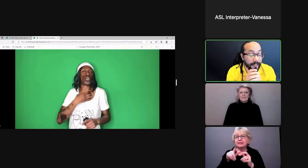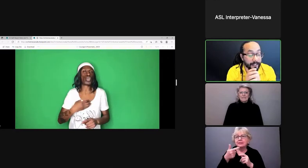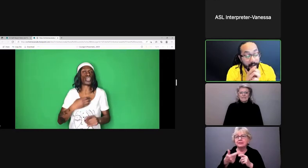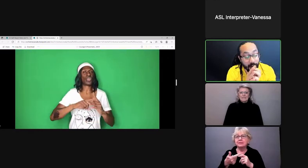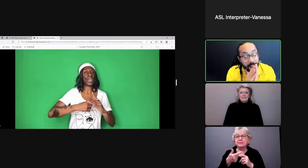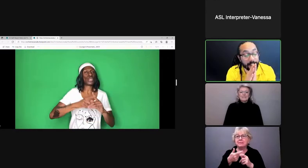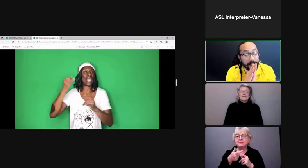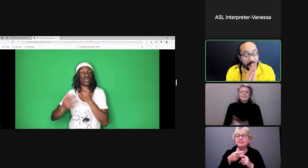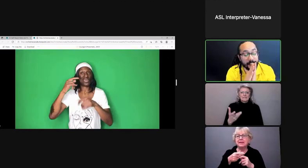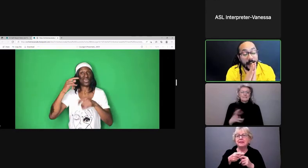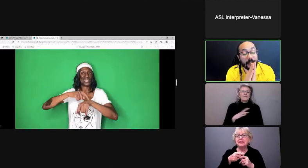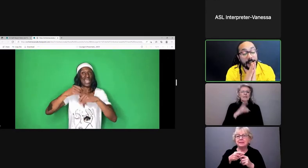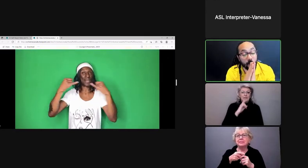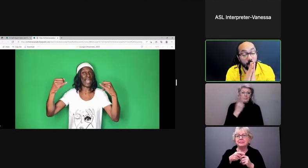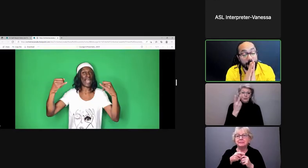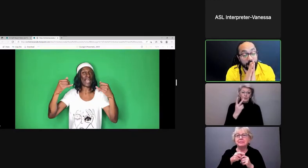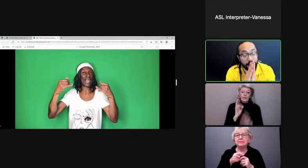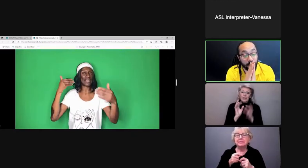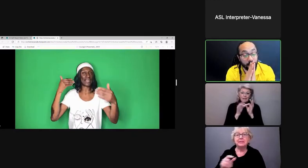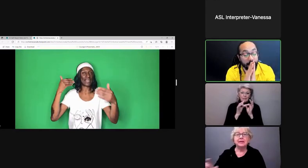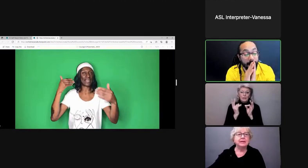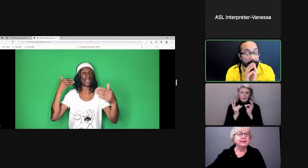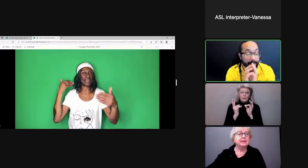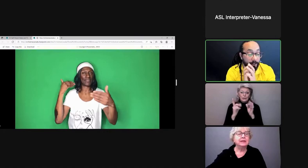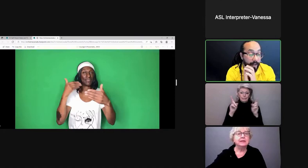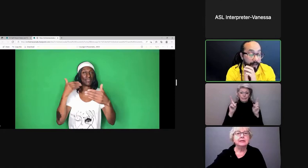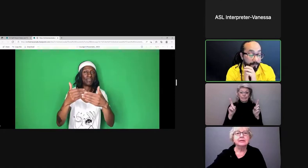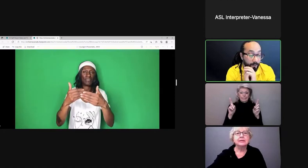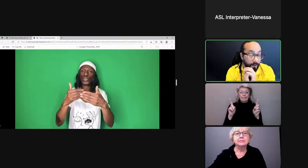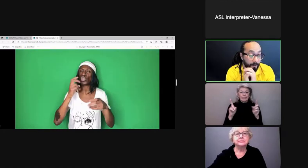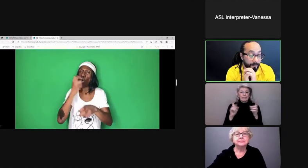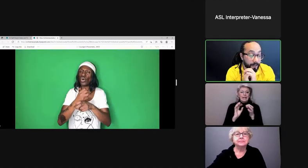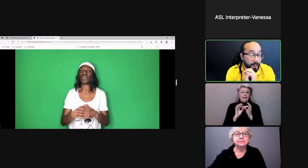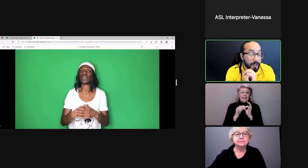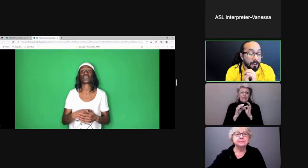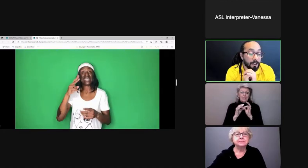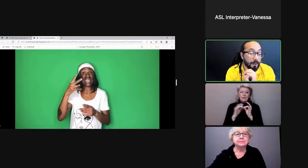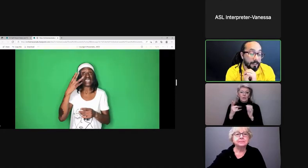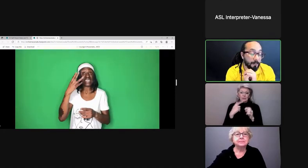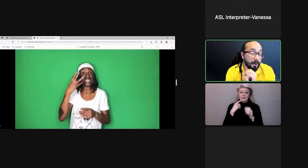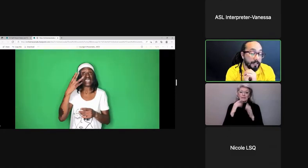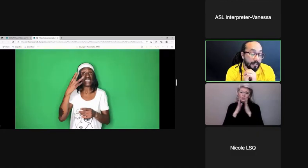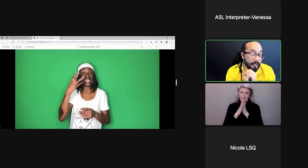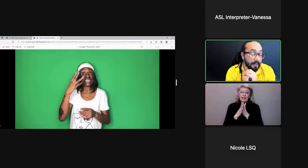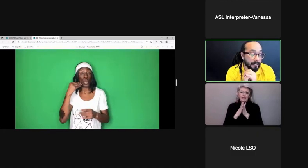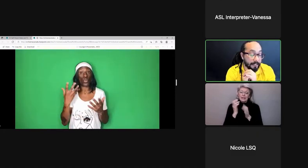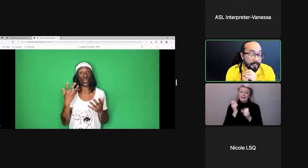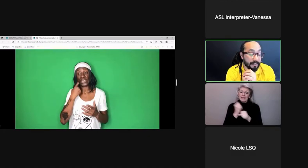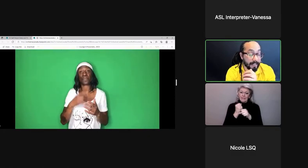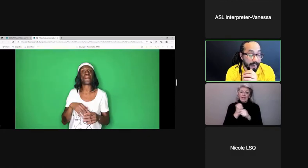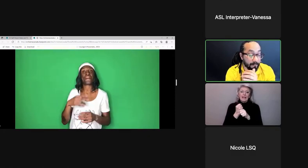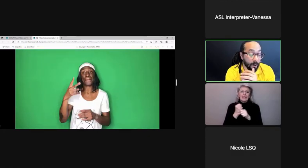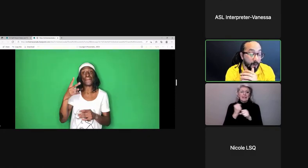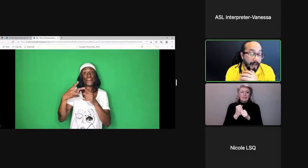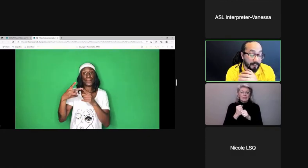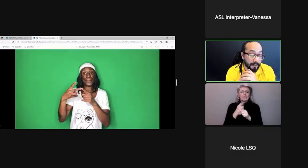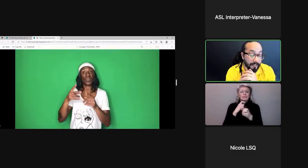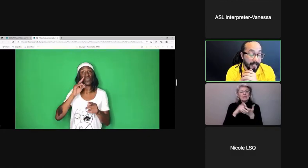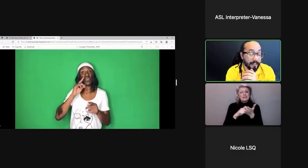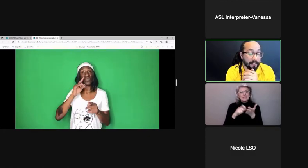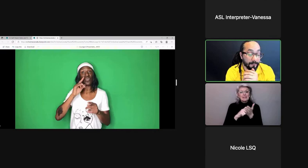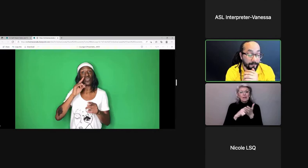interprètes. Et, puis, les interprètes, on leur avait aussi demandé de travailler à l'édition de l